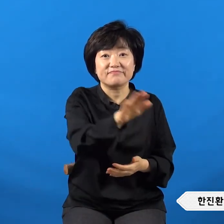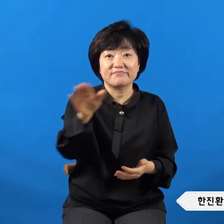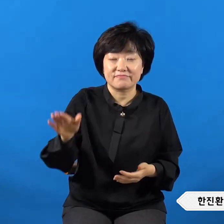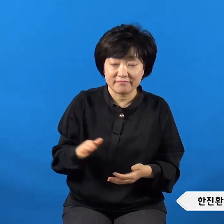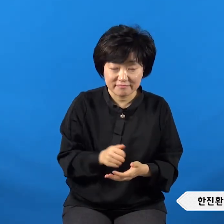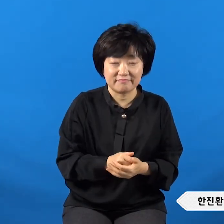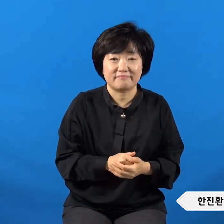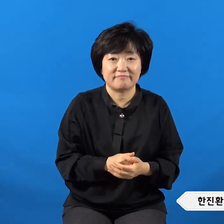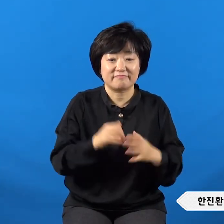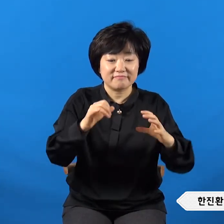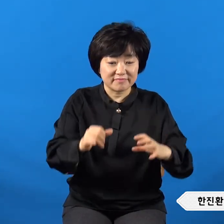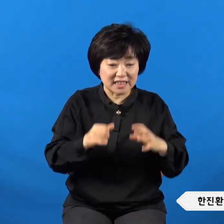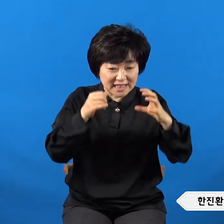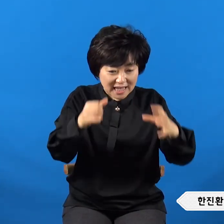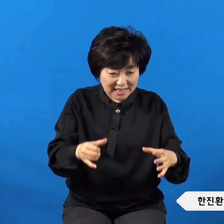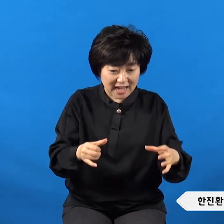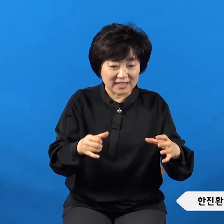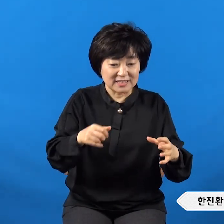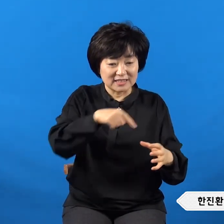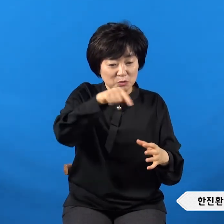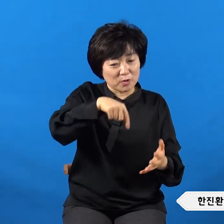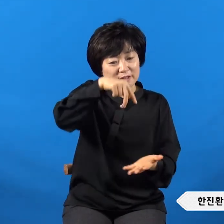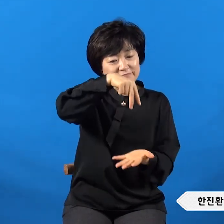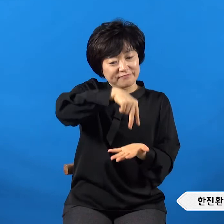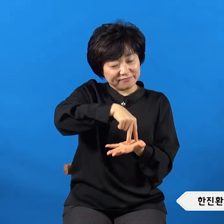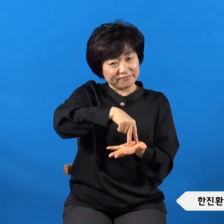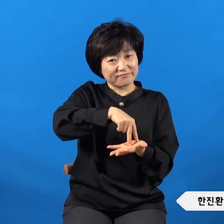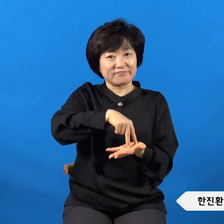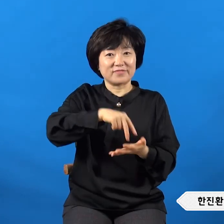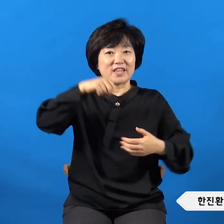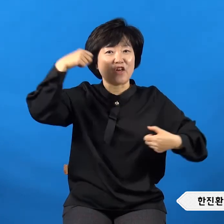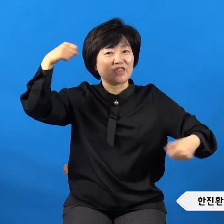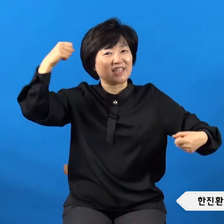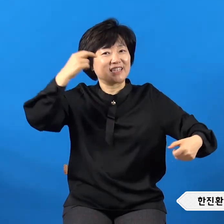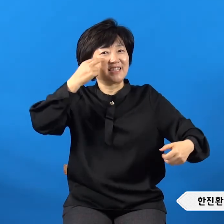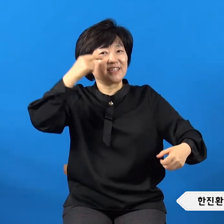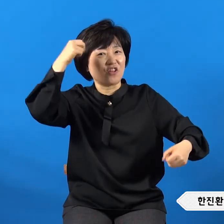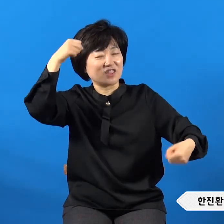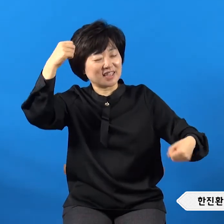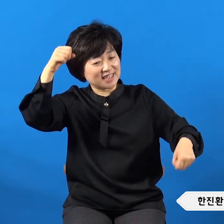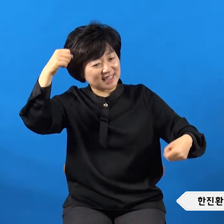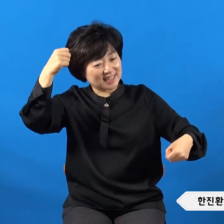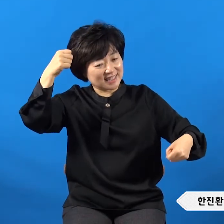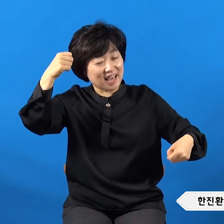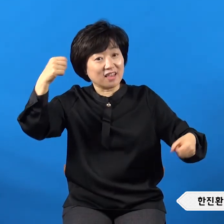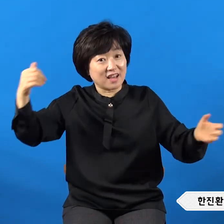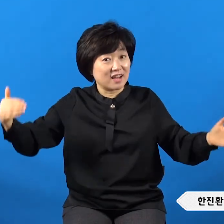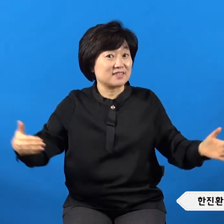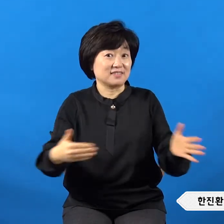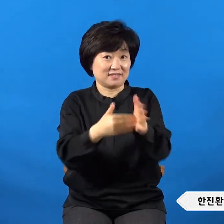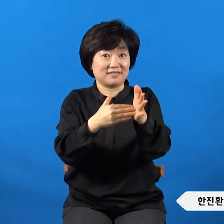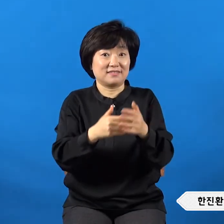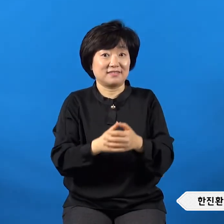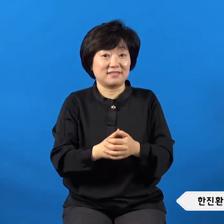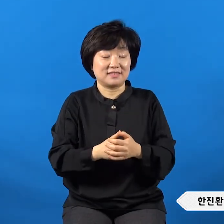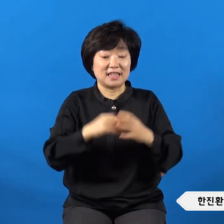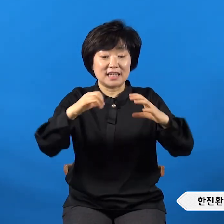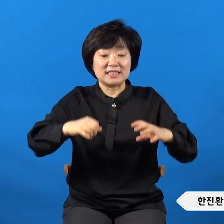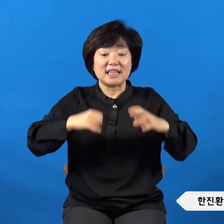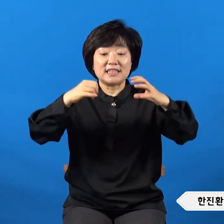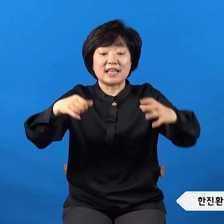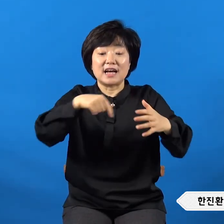그러니까 우리는 이 세상이라는 무대에 서서 잠시 연기를 하다가 그냥 사라지는 것입니다.